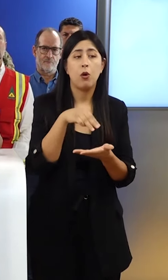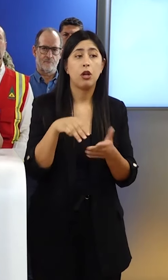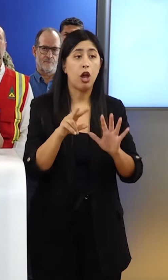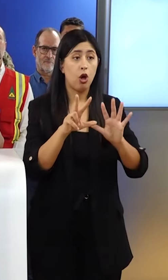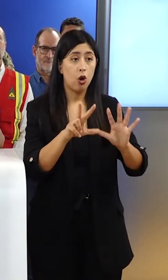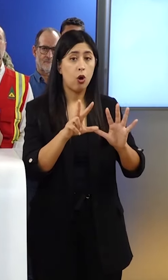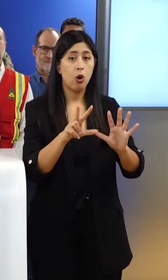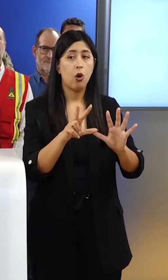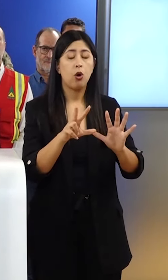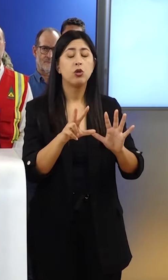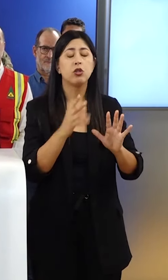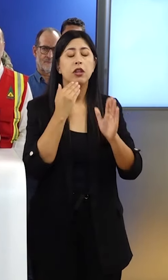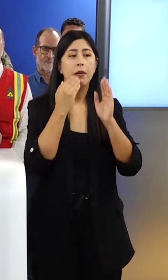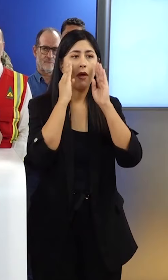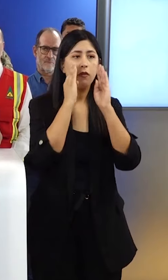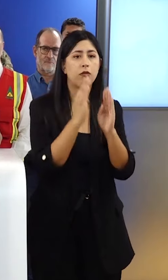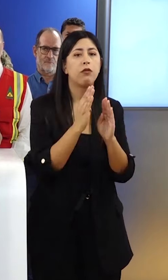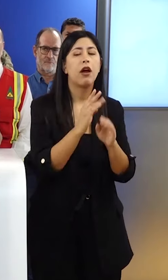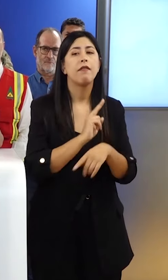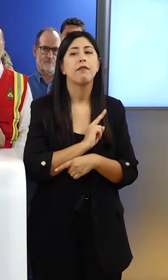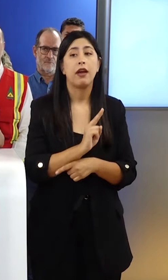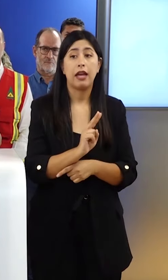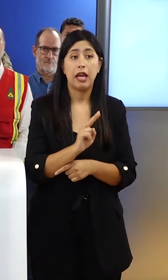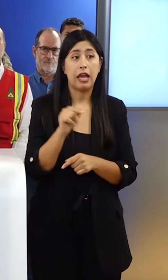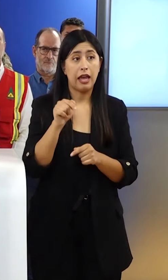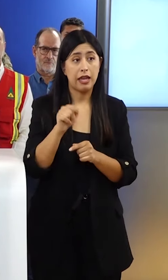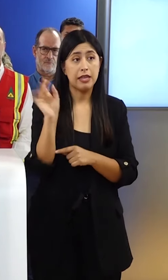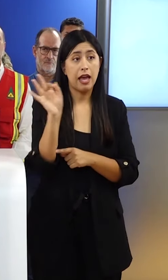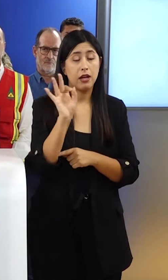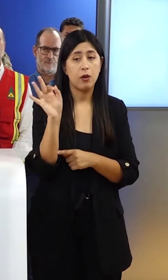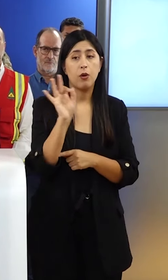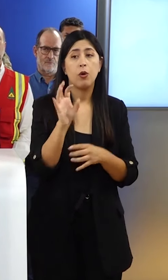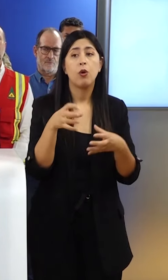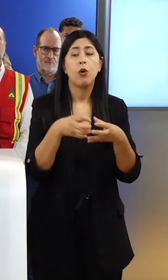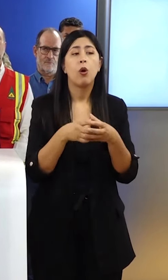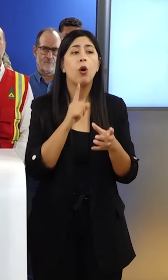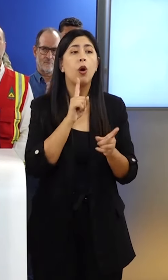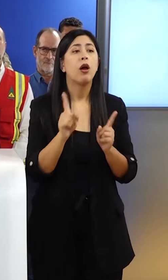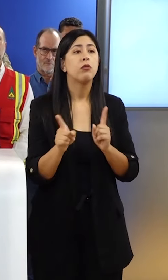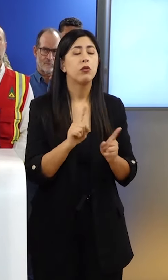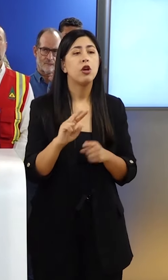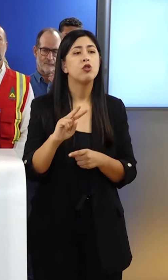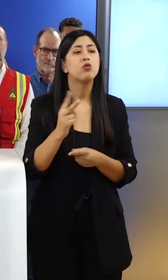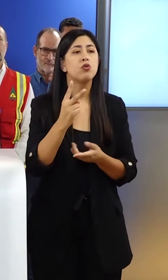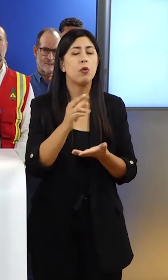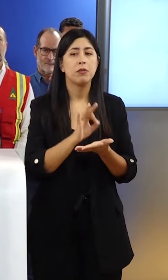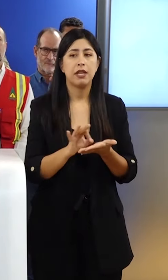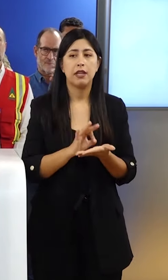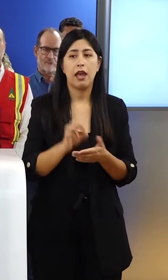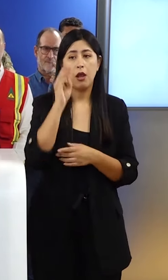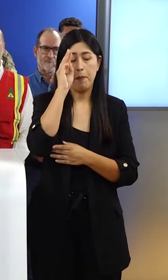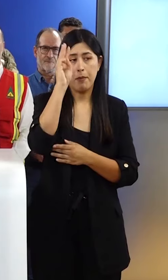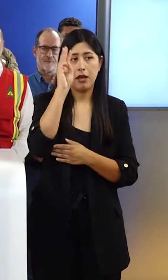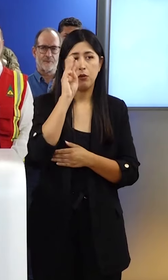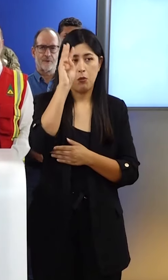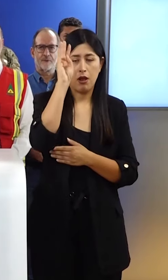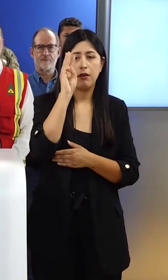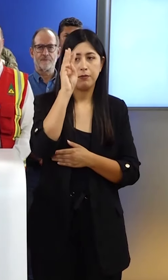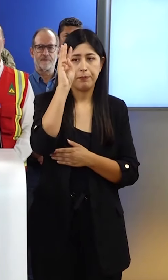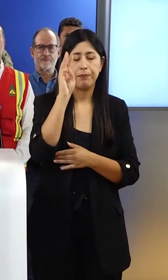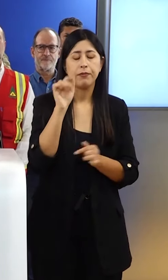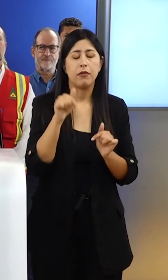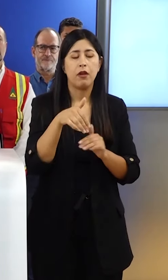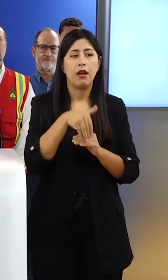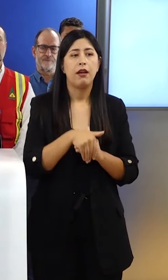Vamos a abordar la situación de Valparaíso ese ecogrid lo va a llevar el subsecretario Manuel monsalve en la tarde de